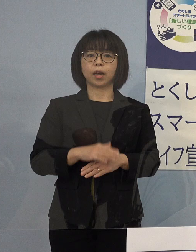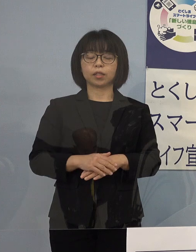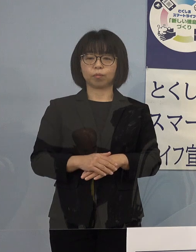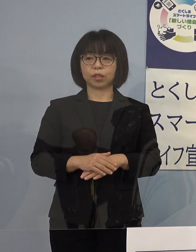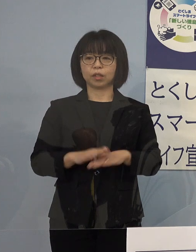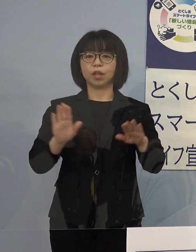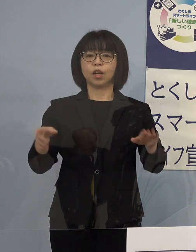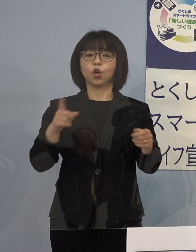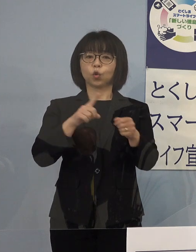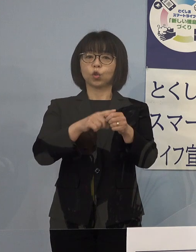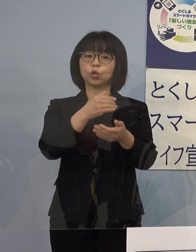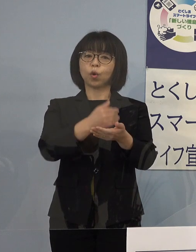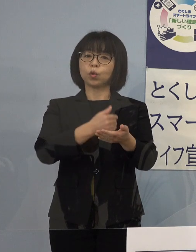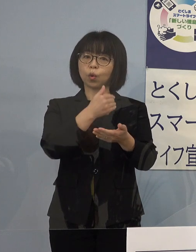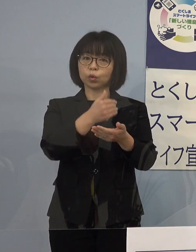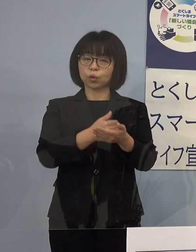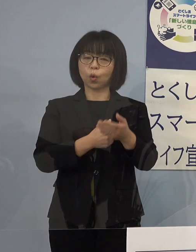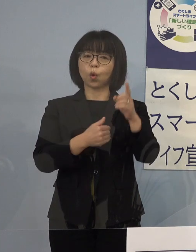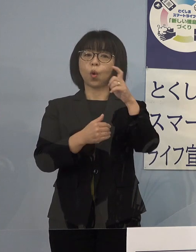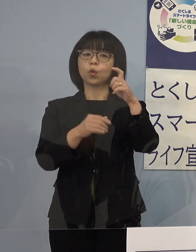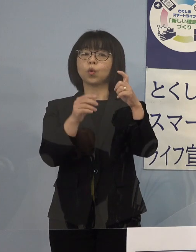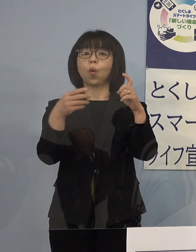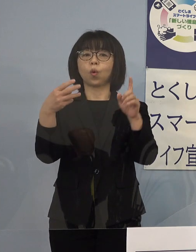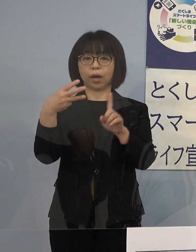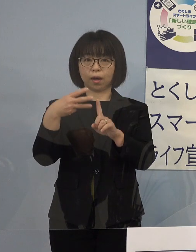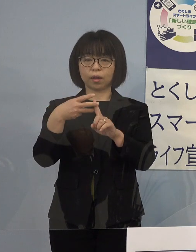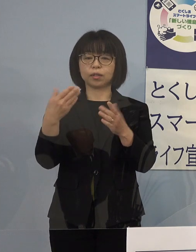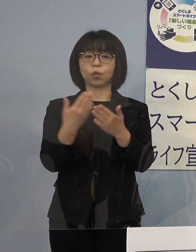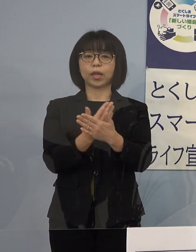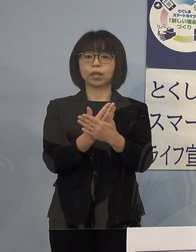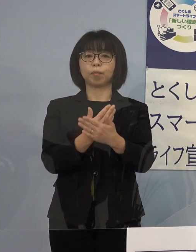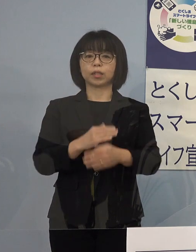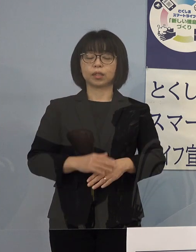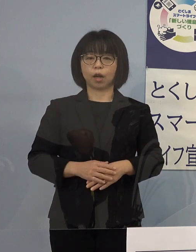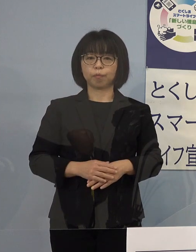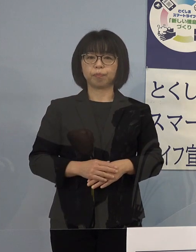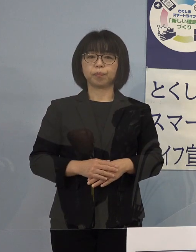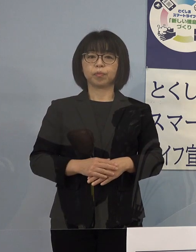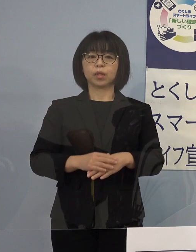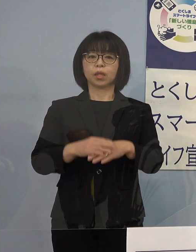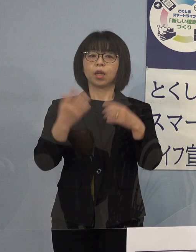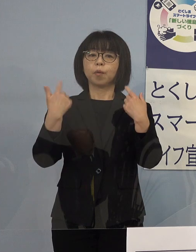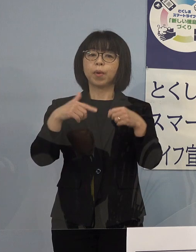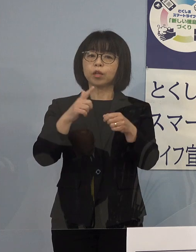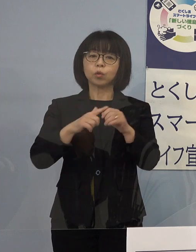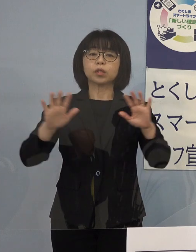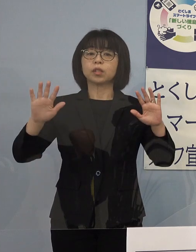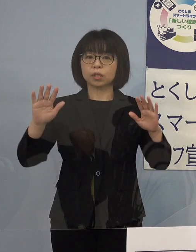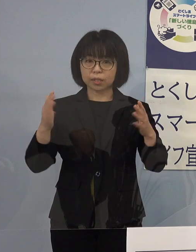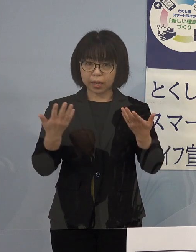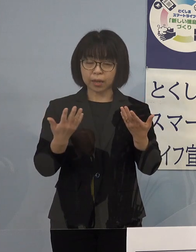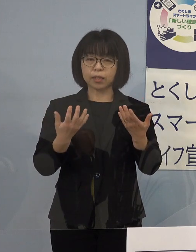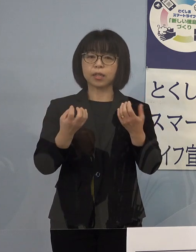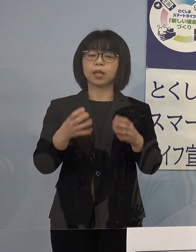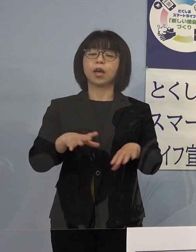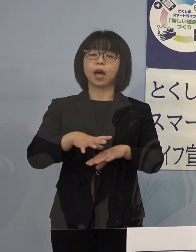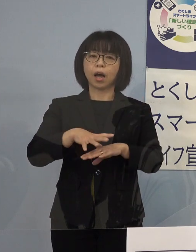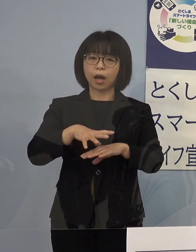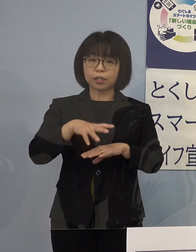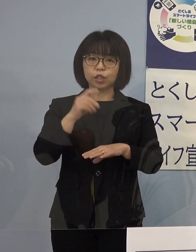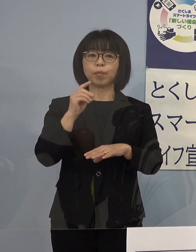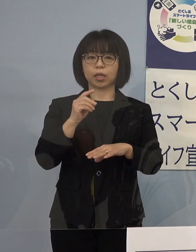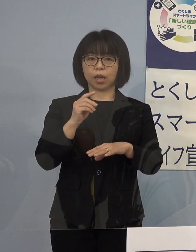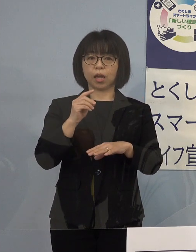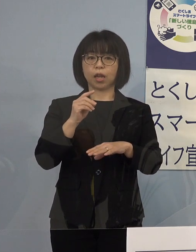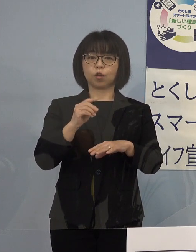残すところあと10日となったところでありますが、例年にない年の瀬を迎えることとな